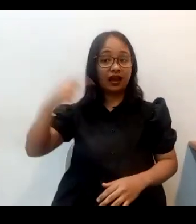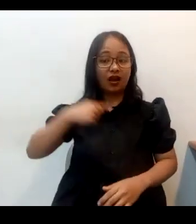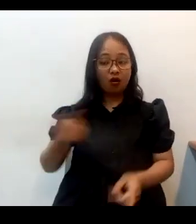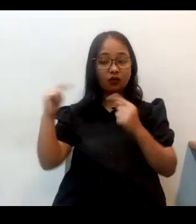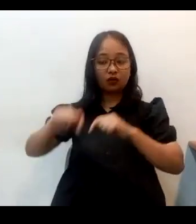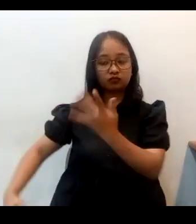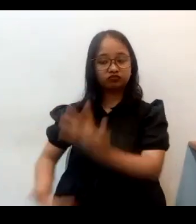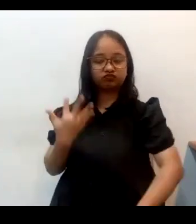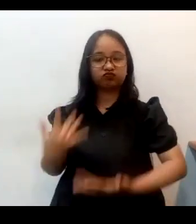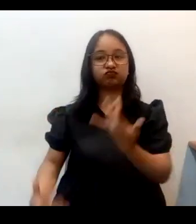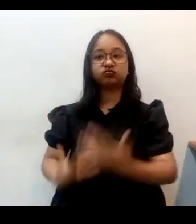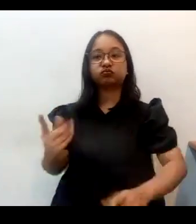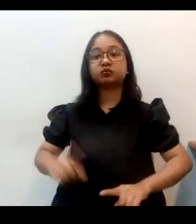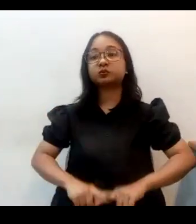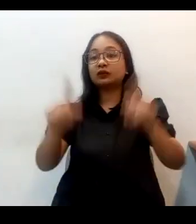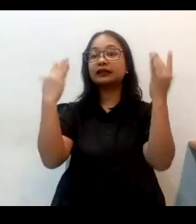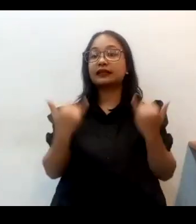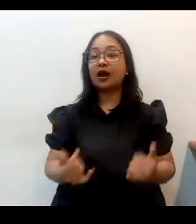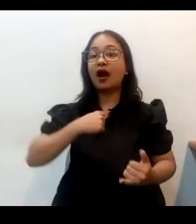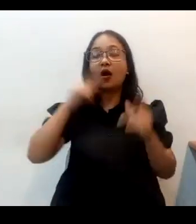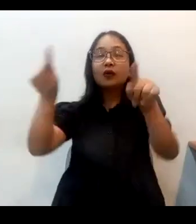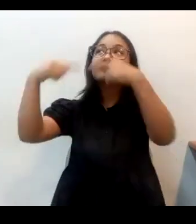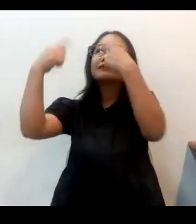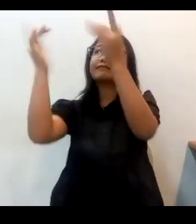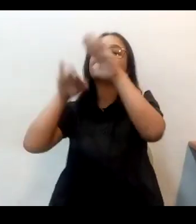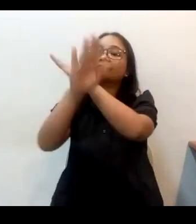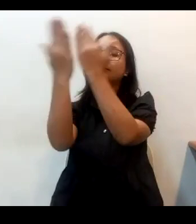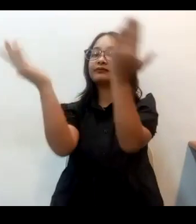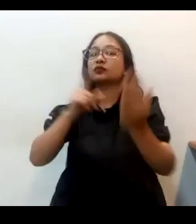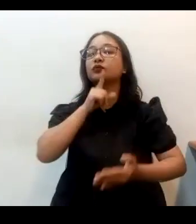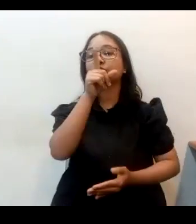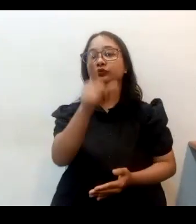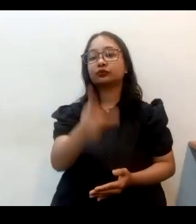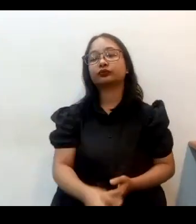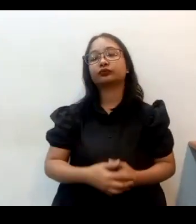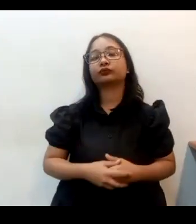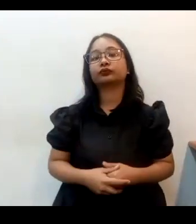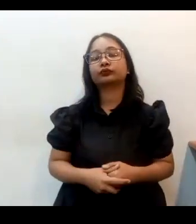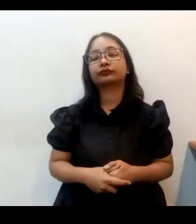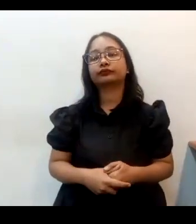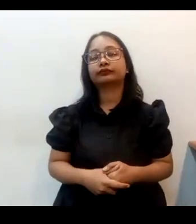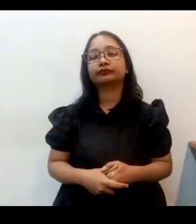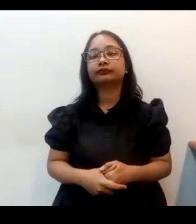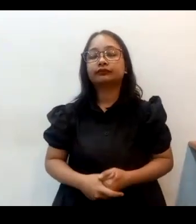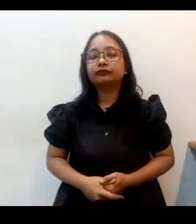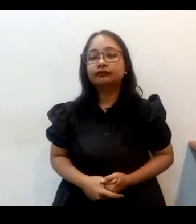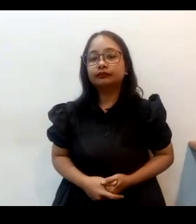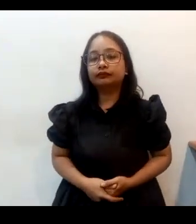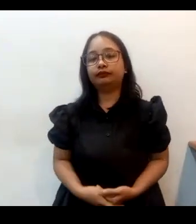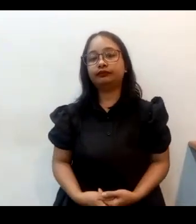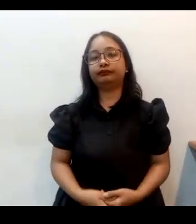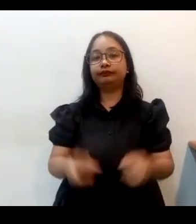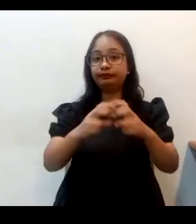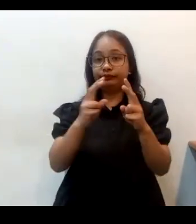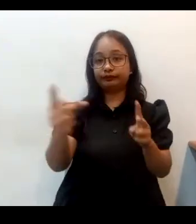I'm surely going to heaven. Dati karapat dapat ako mapunta sa impyerno, ngunit ngayon sigurado na ako makakapasok sa langit. Even though I don't